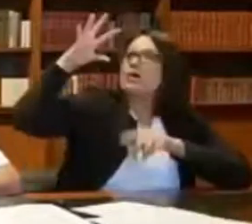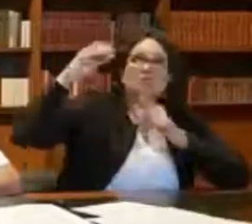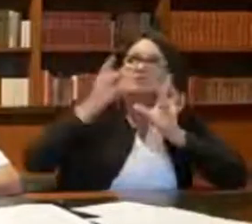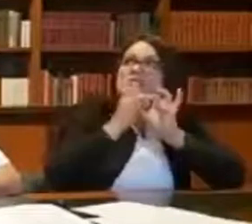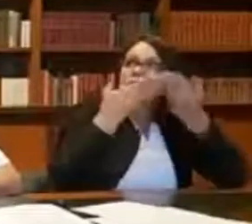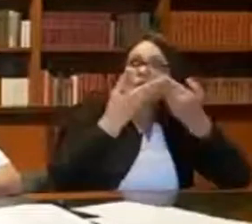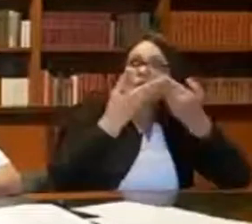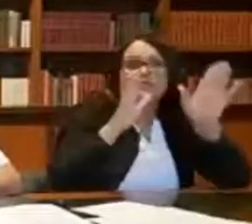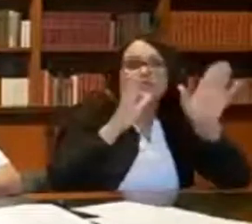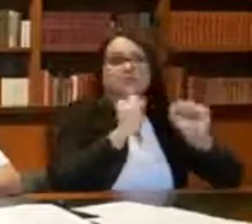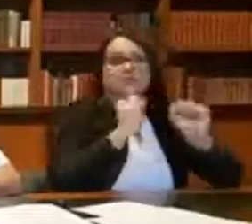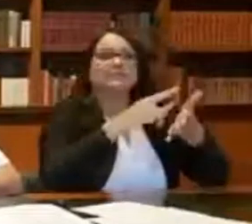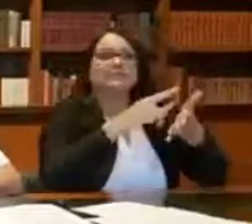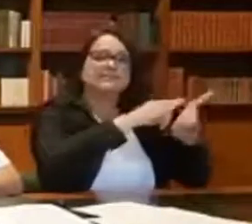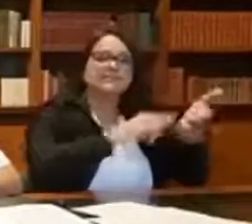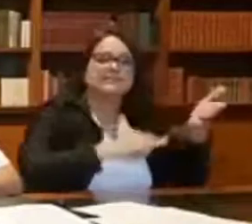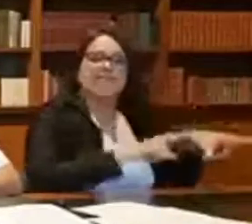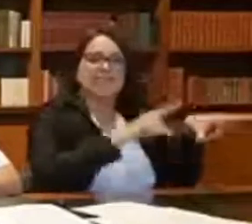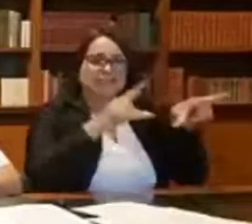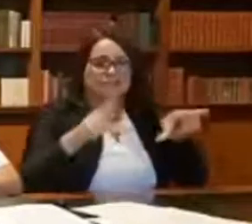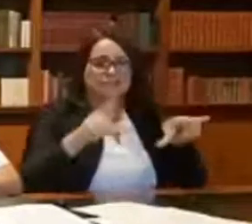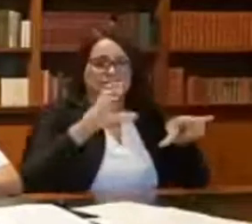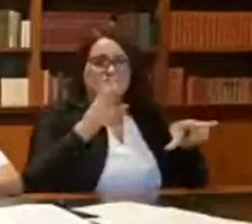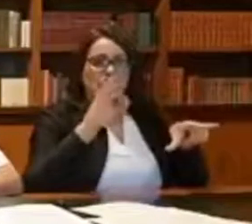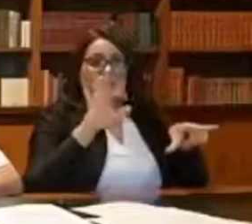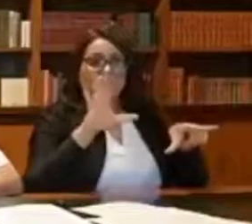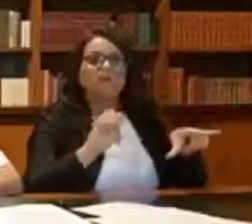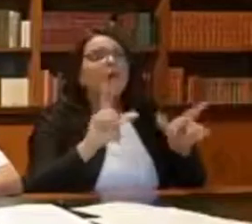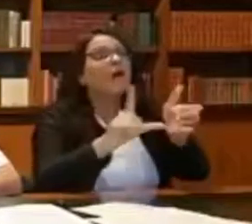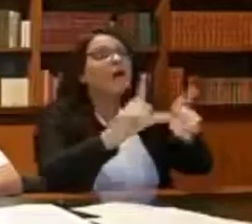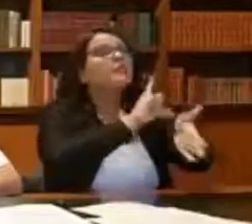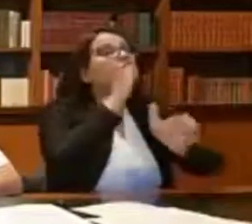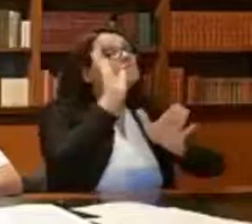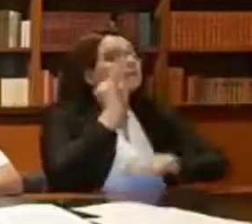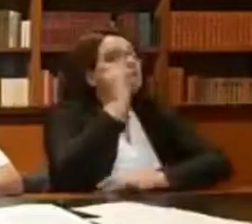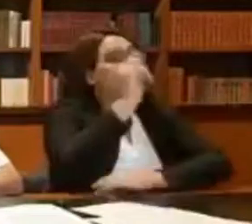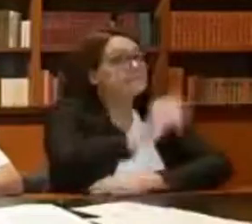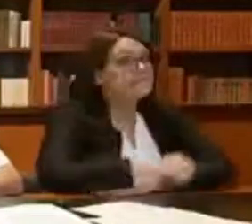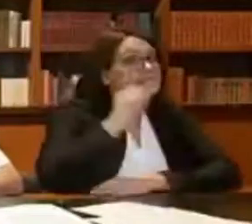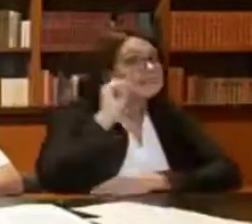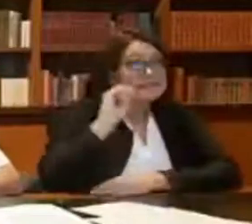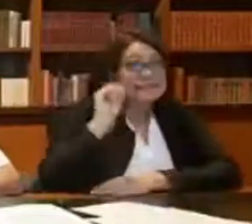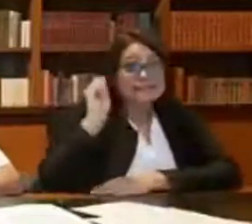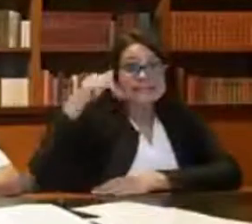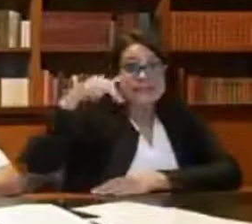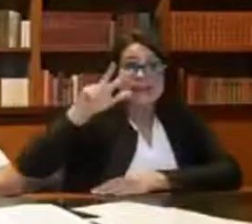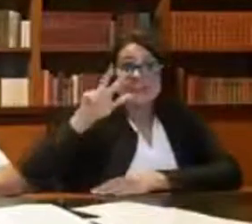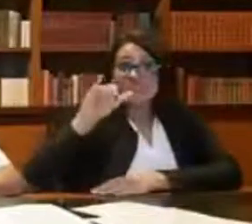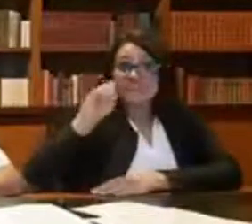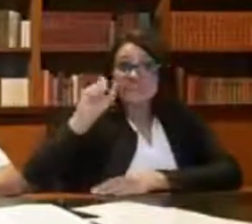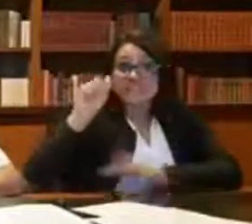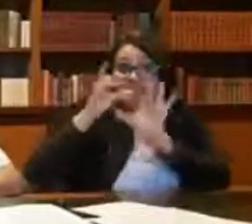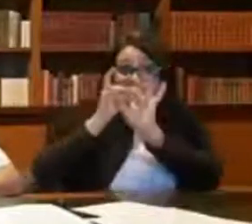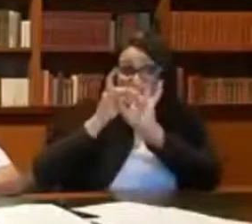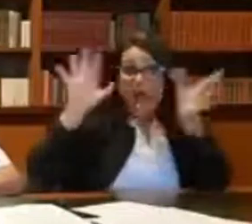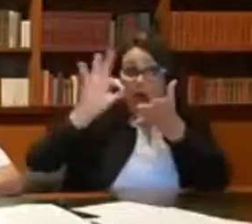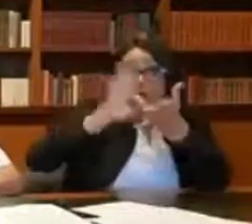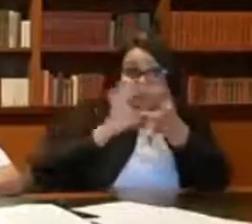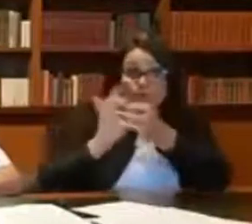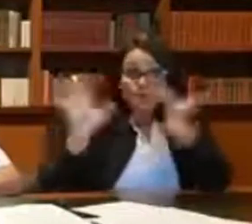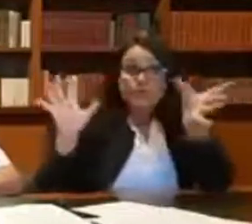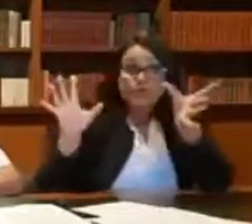por parte da Anvisa, nós compraremos aquela vacina, não interessa qual país seja o fabricante. E assim